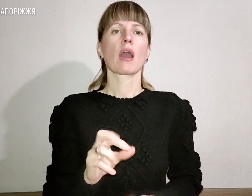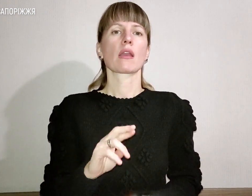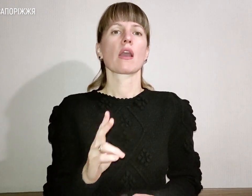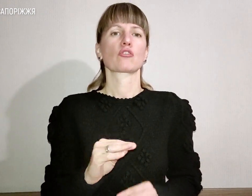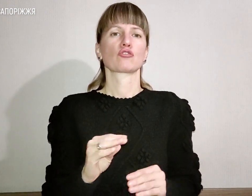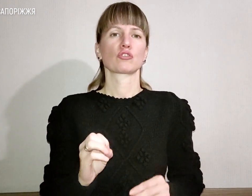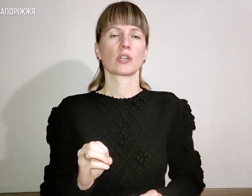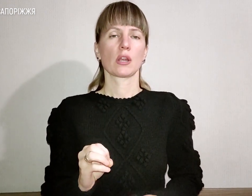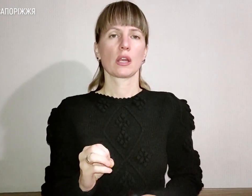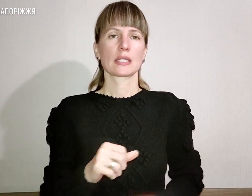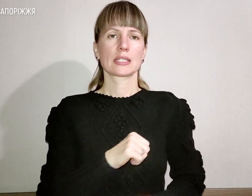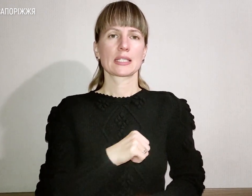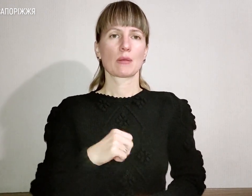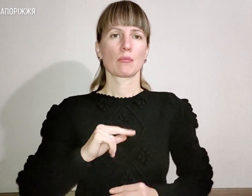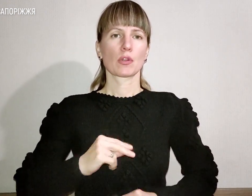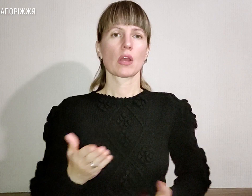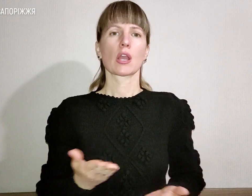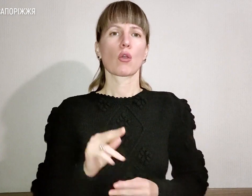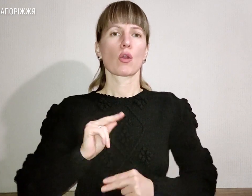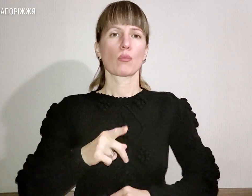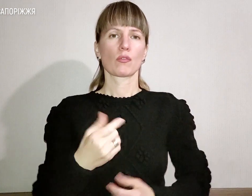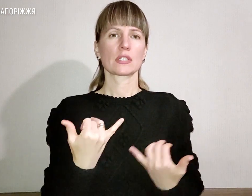Вона сама працює. А яку саме роботу ви зараз виконували?